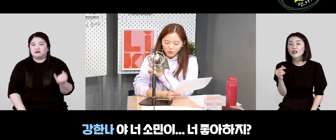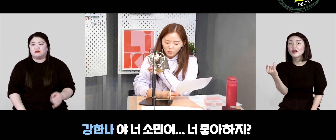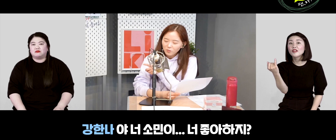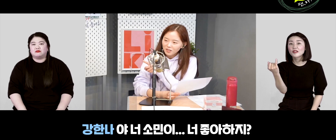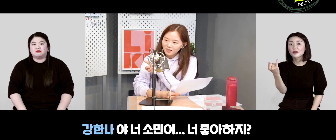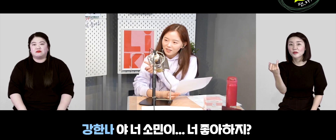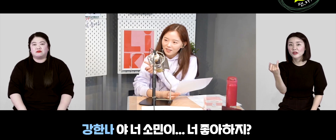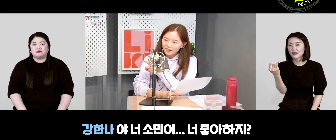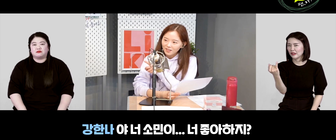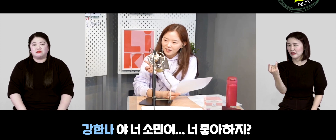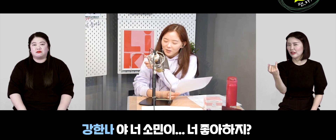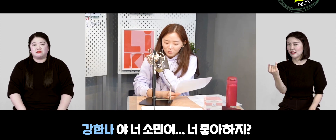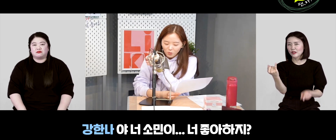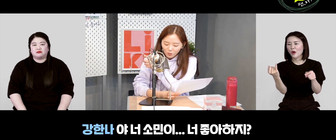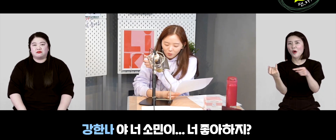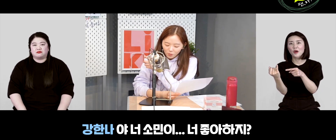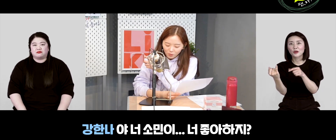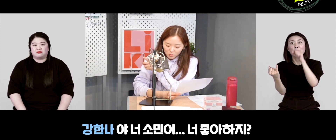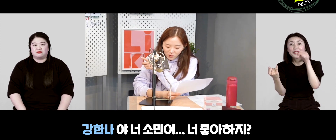너